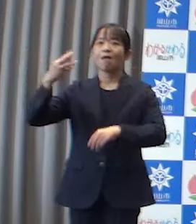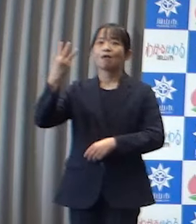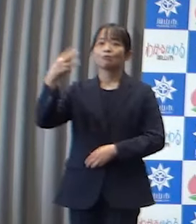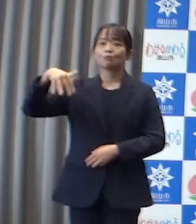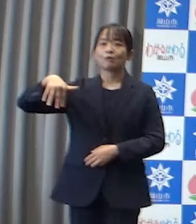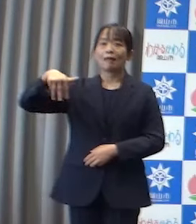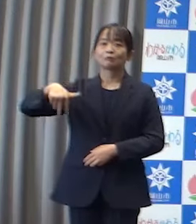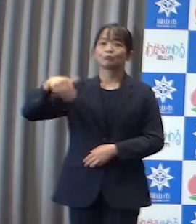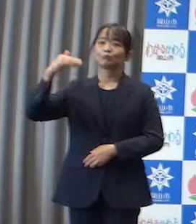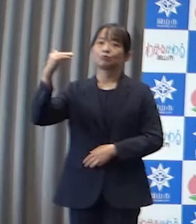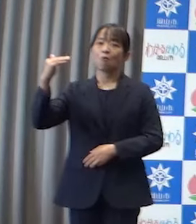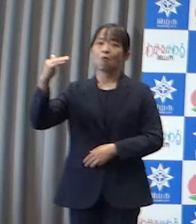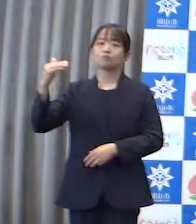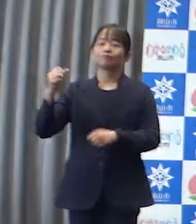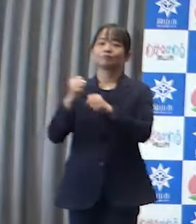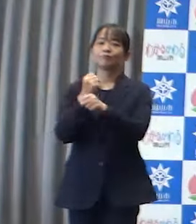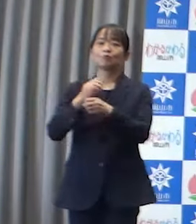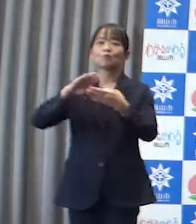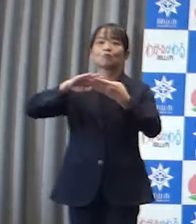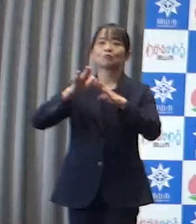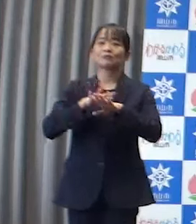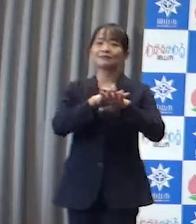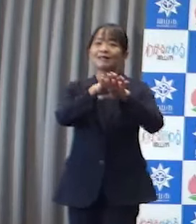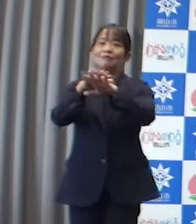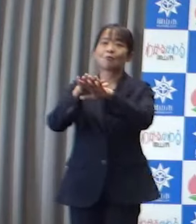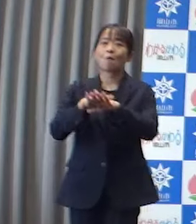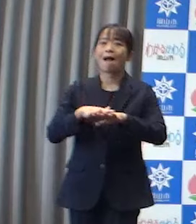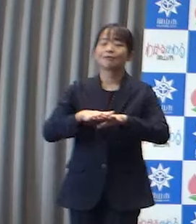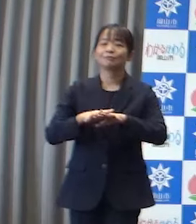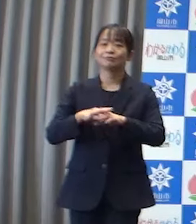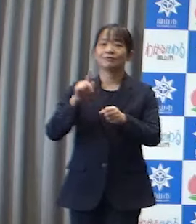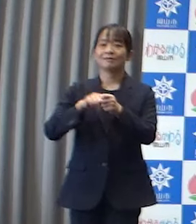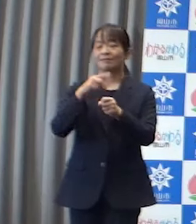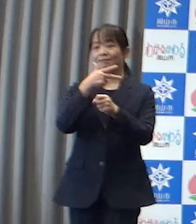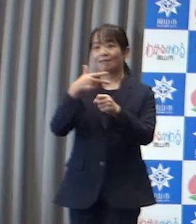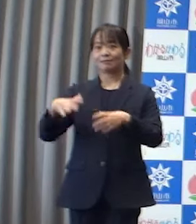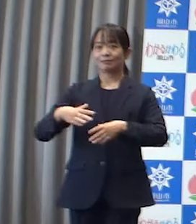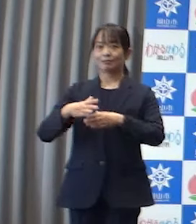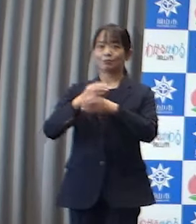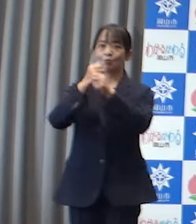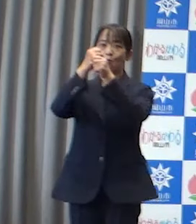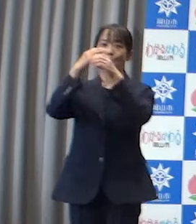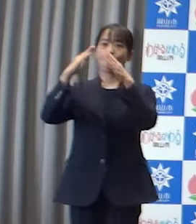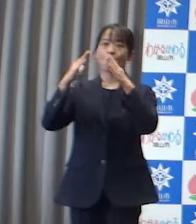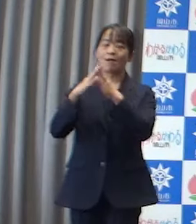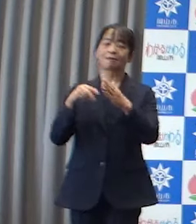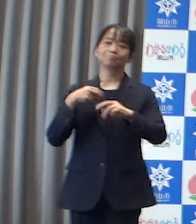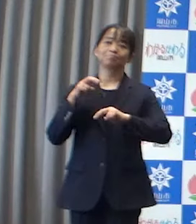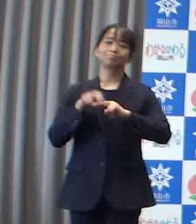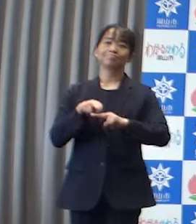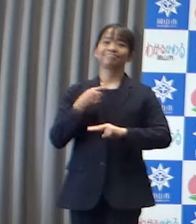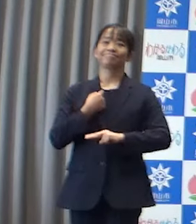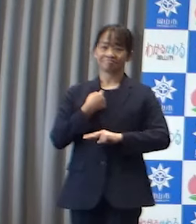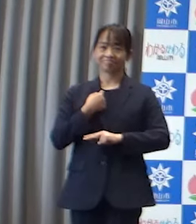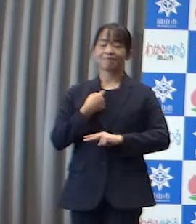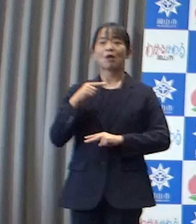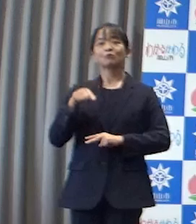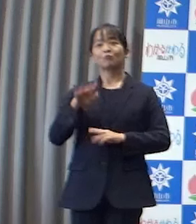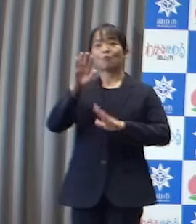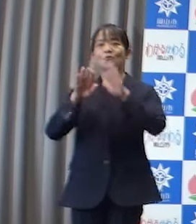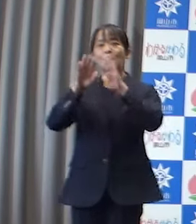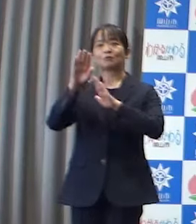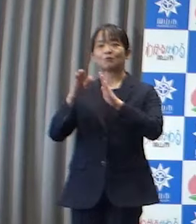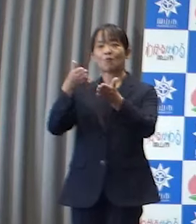ットワーク年次総会に出席をしてきました。その模様を お伝えしたいと思